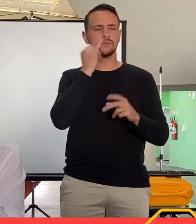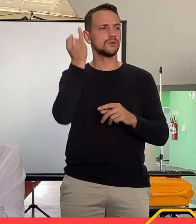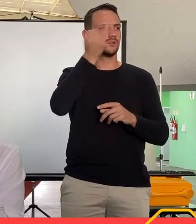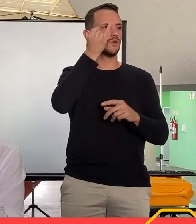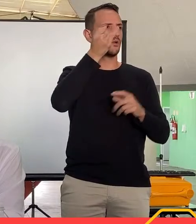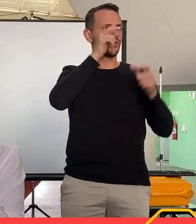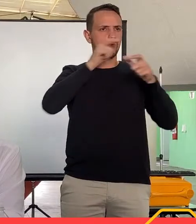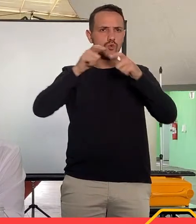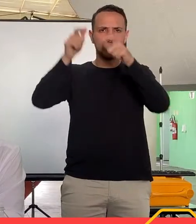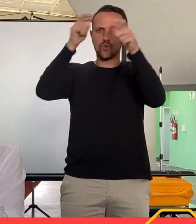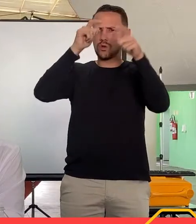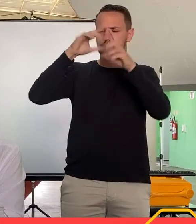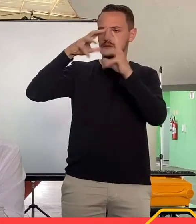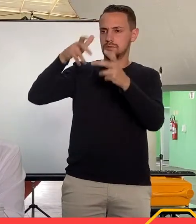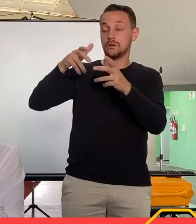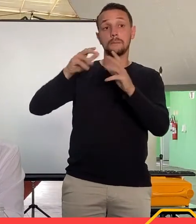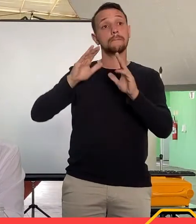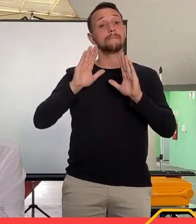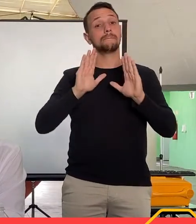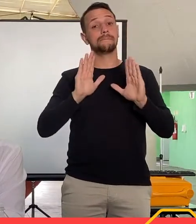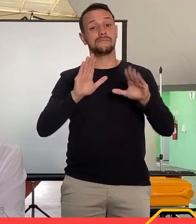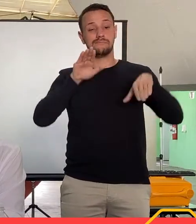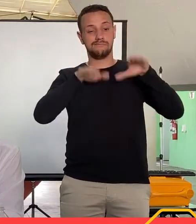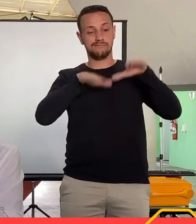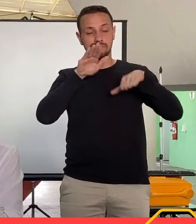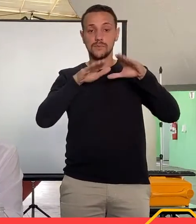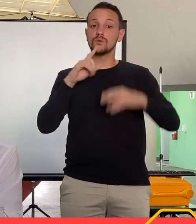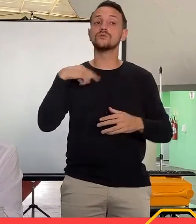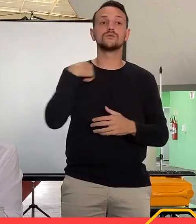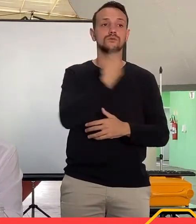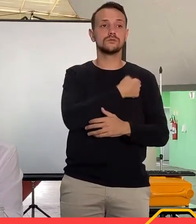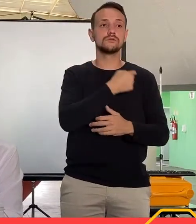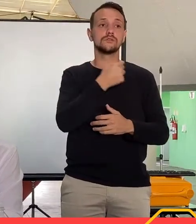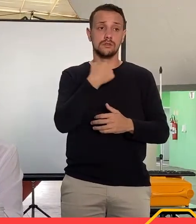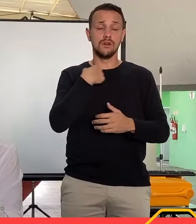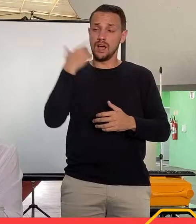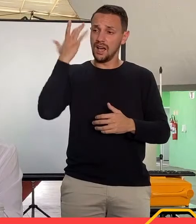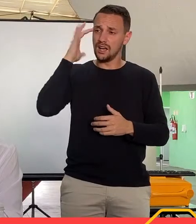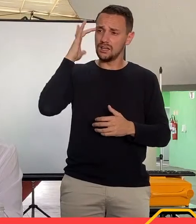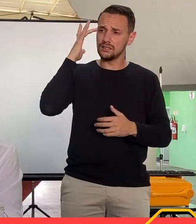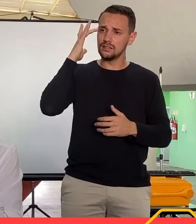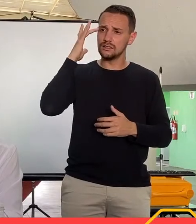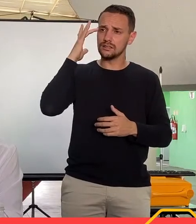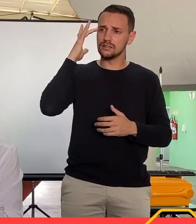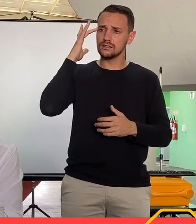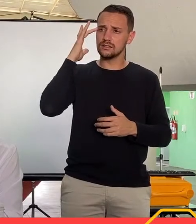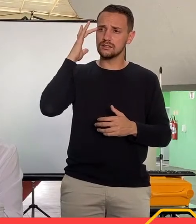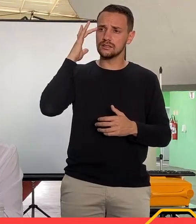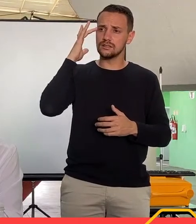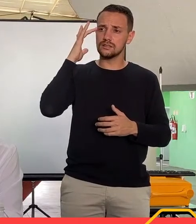lugar do mundo. Né? Mas talvez muitos de nós considerem